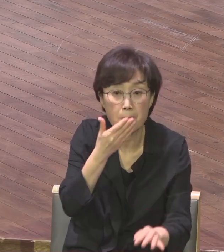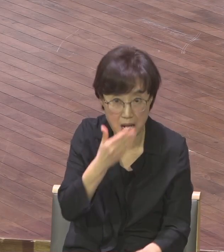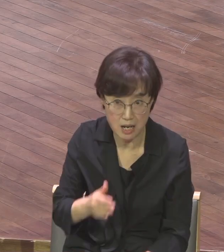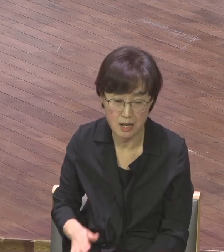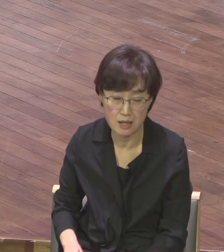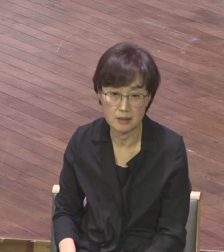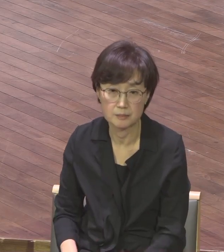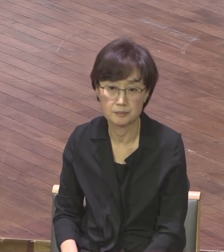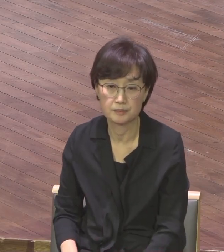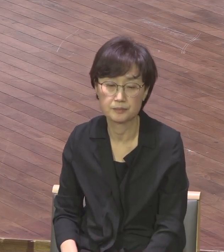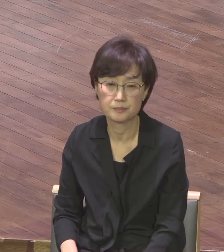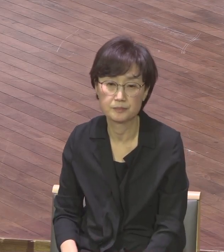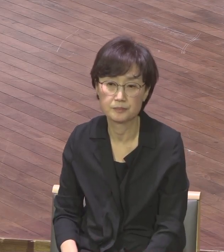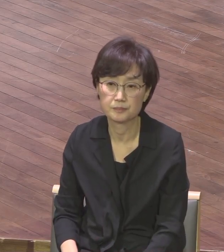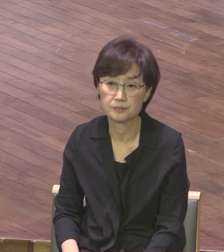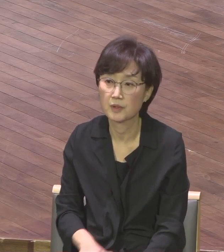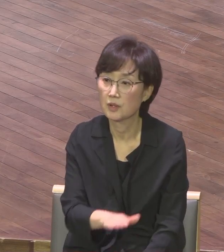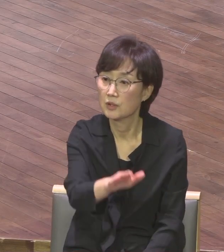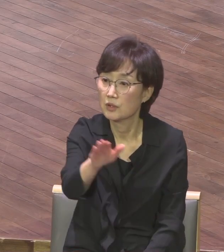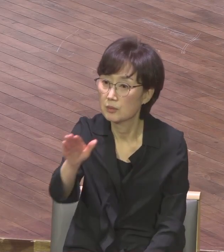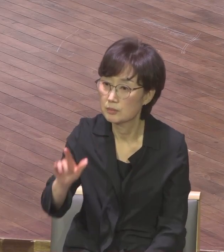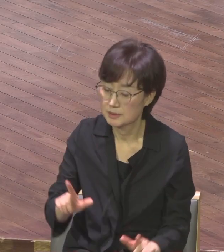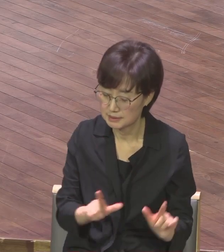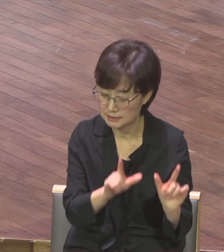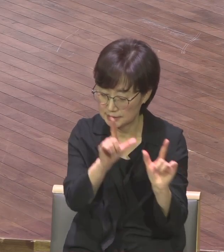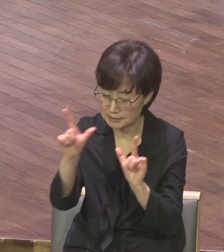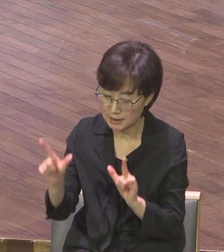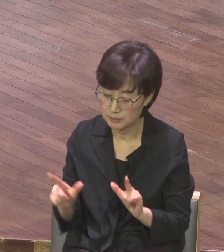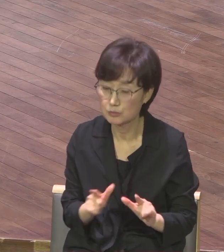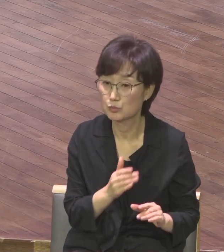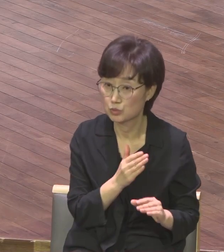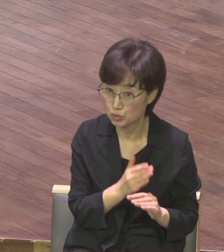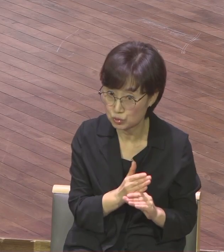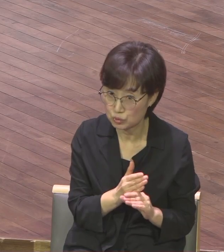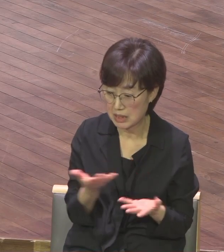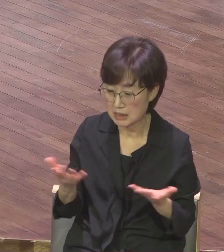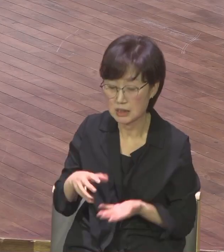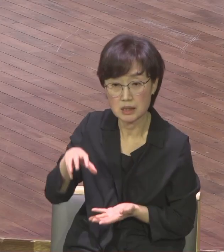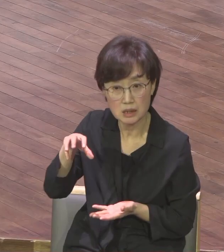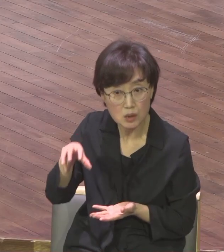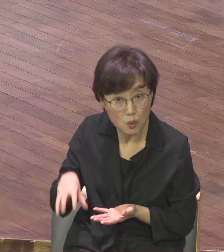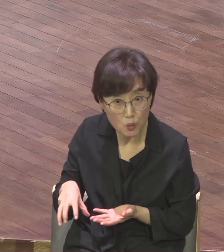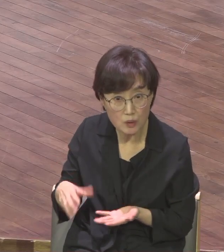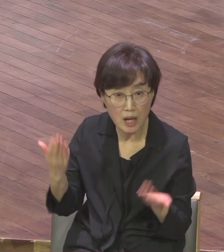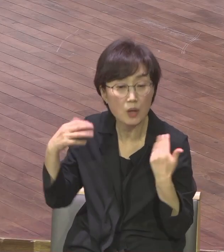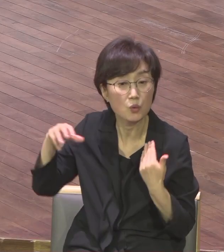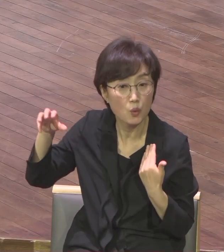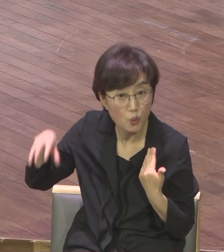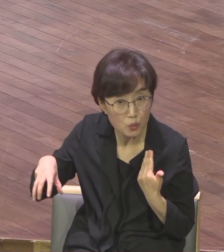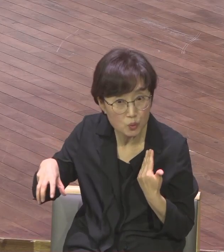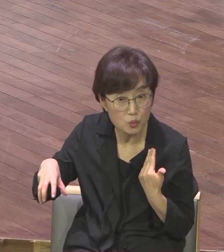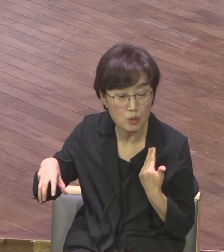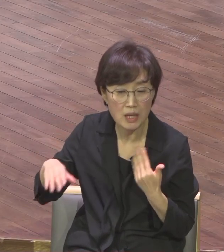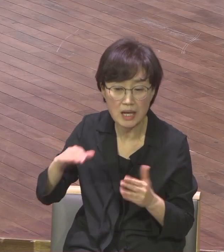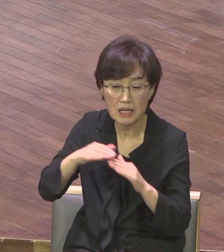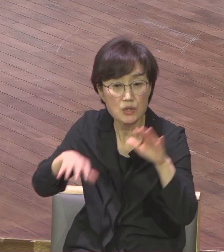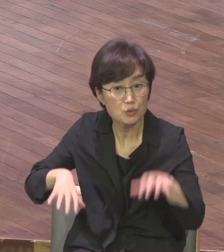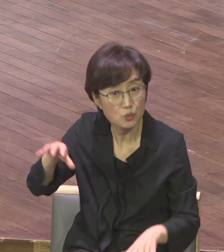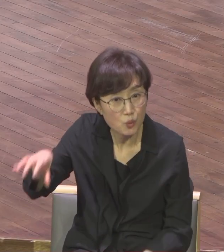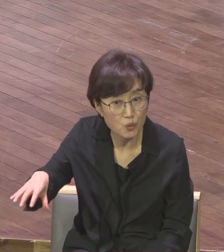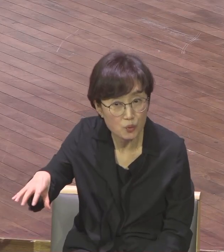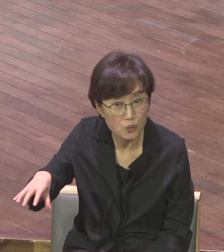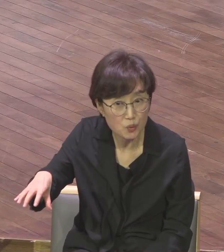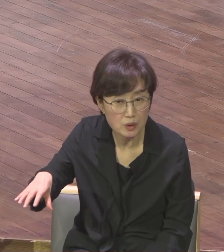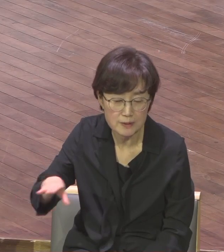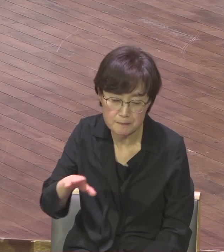영계 모든 성도들 삶 속에서, 직장 속에서, 학교에서, 이웃에게 정말